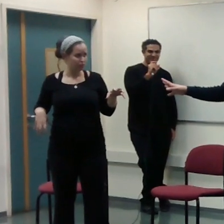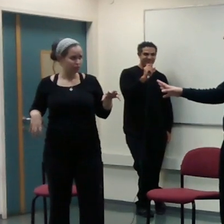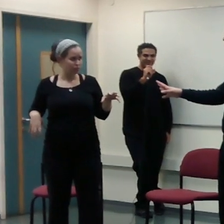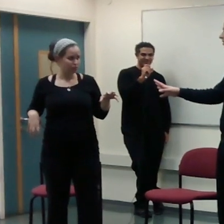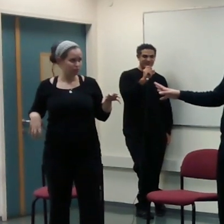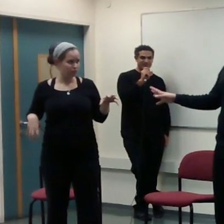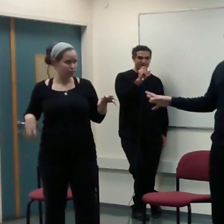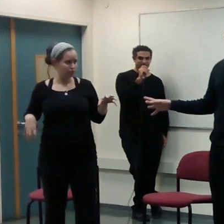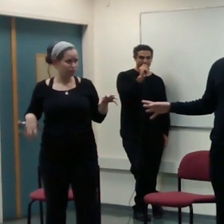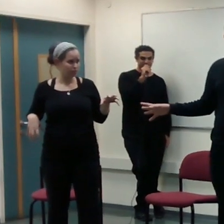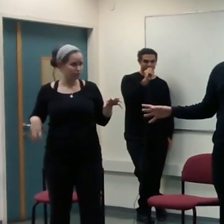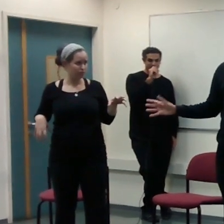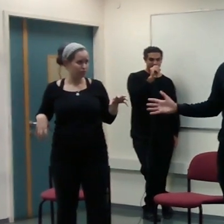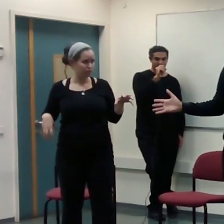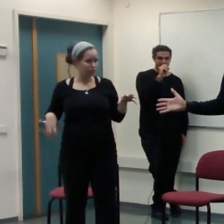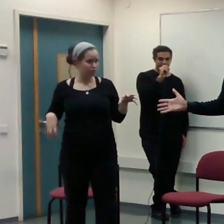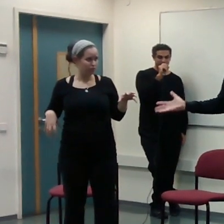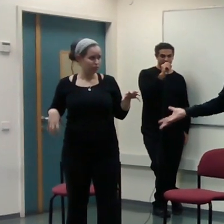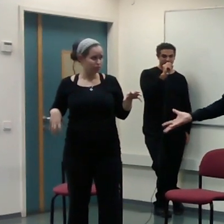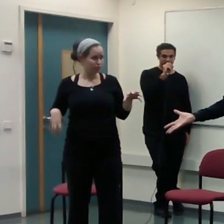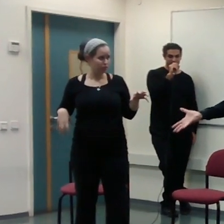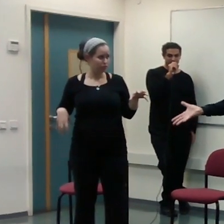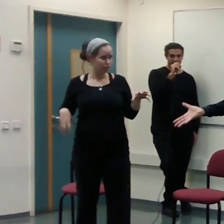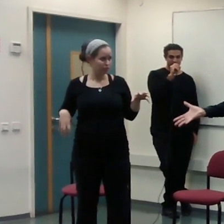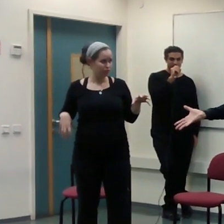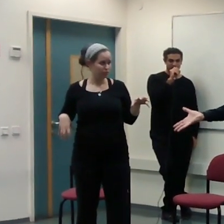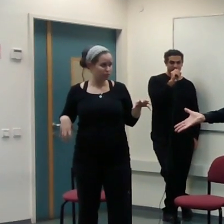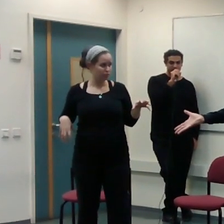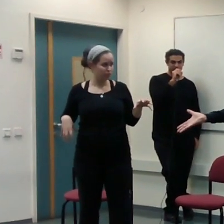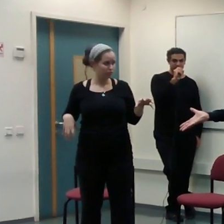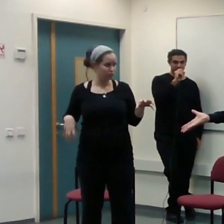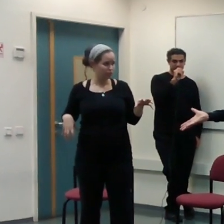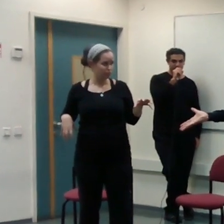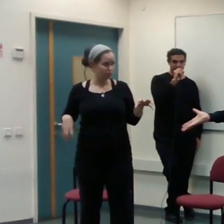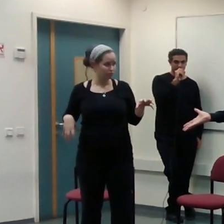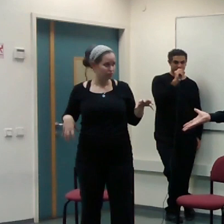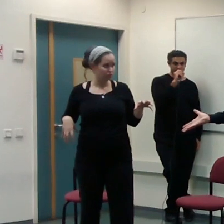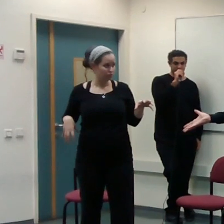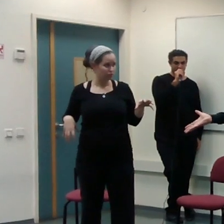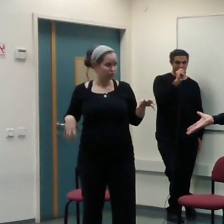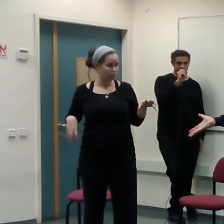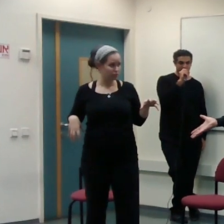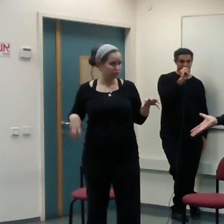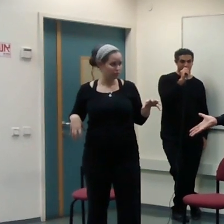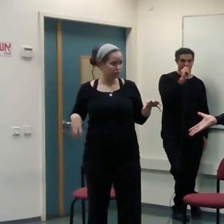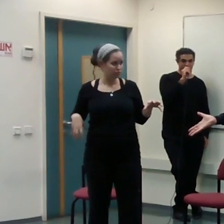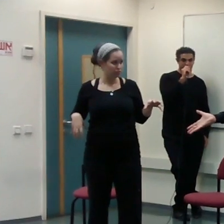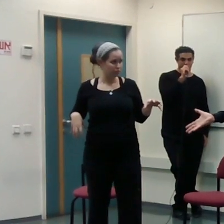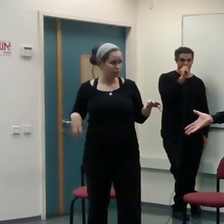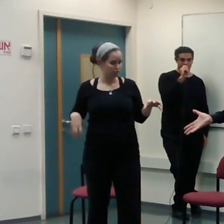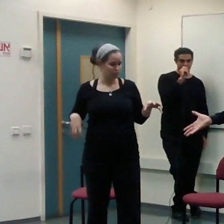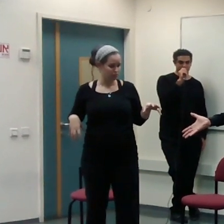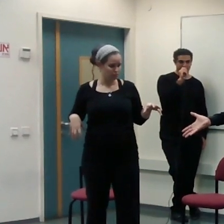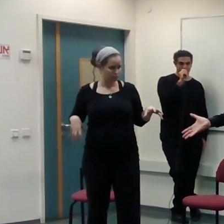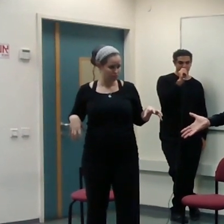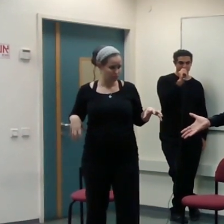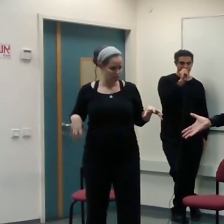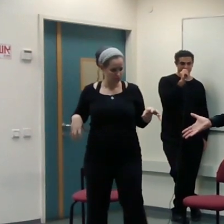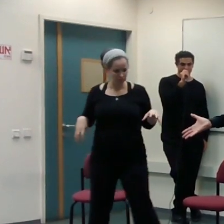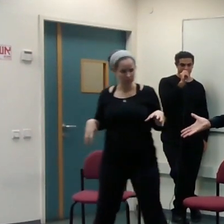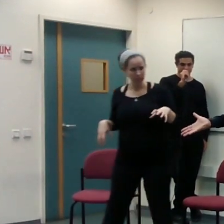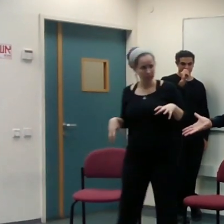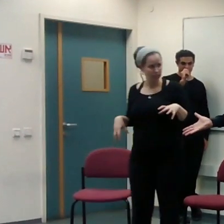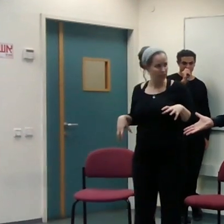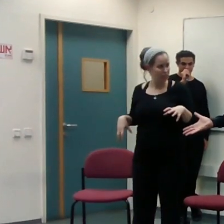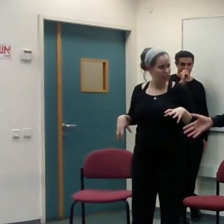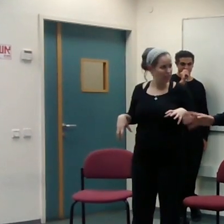רוצה. ואני גם רוצה. אני רוצה לדעת מה אני עושה עם עצמי. מה אני עושה עם עצמי? מה רצוי, מה מצוי.